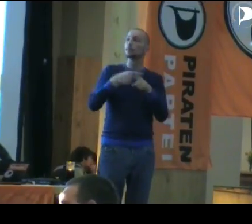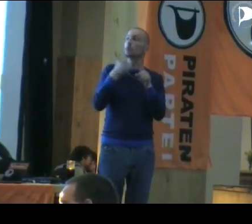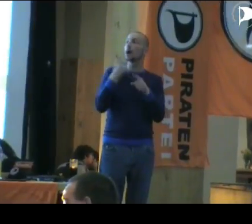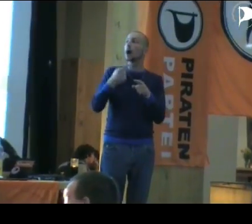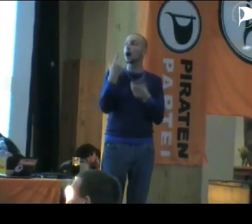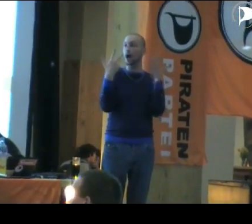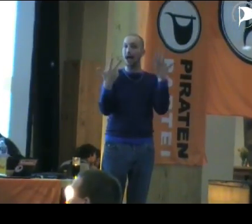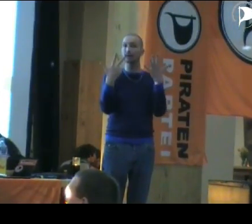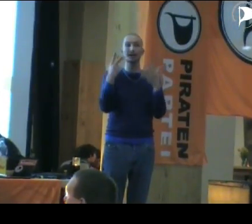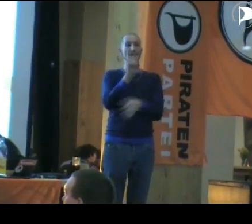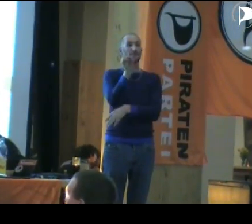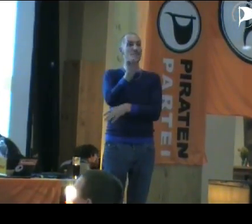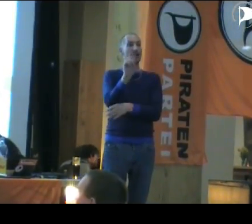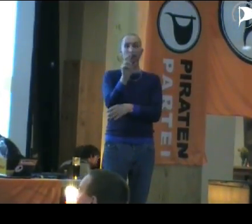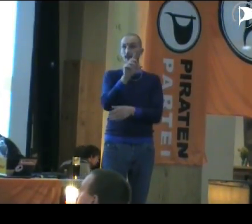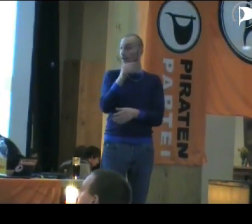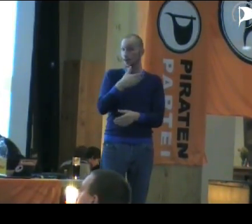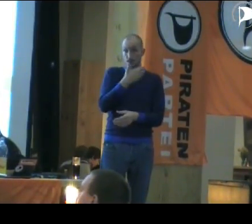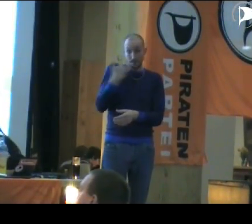versorgt und wir